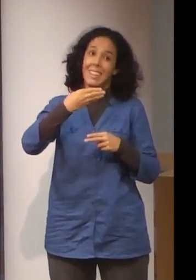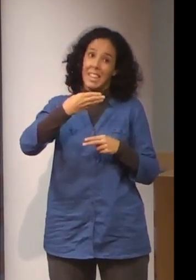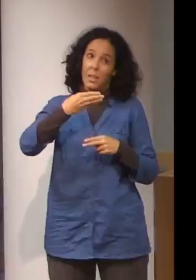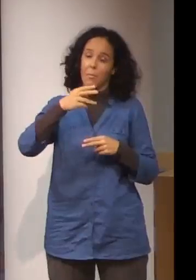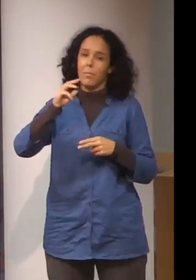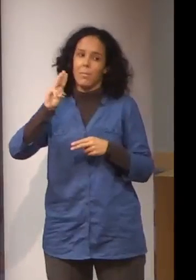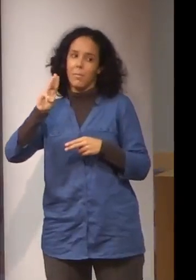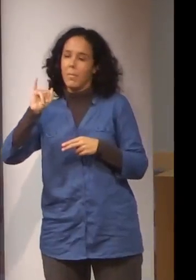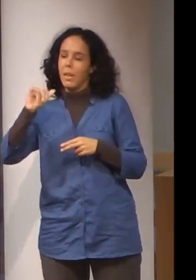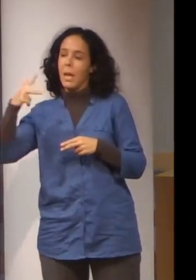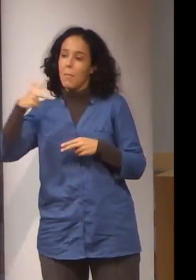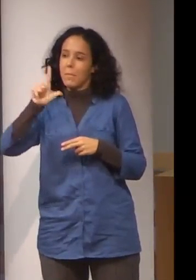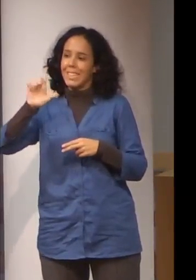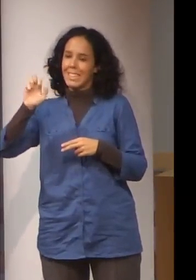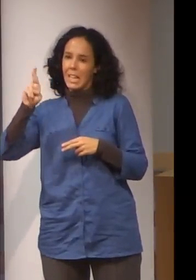la empatía